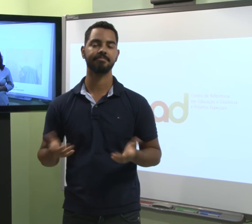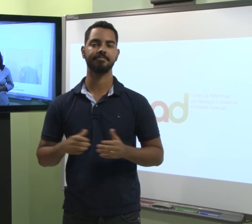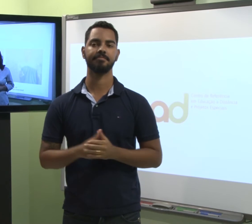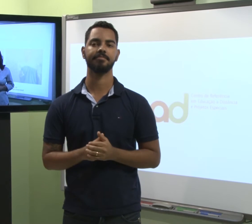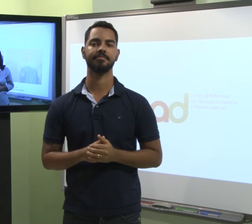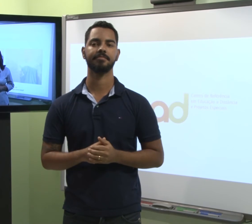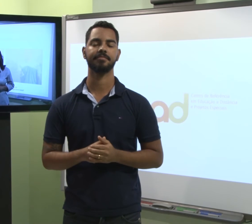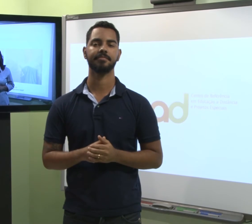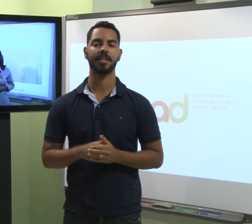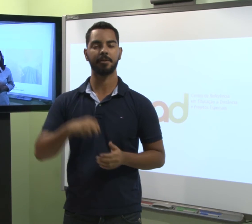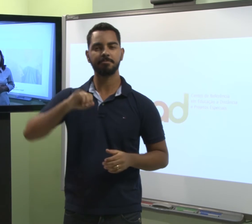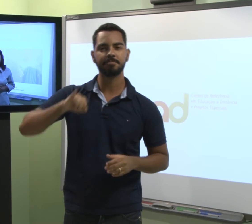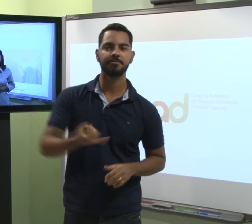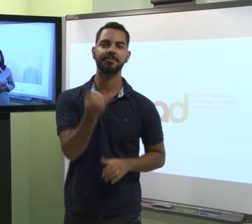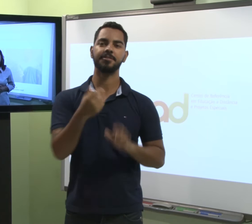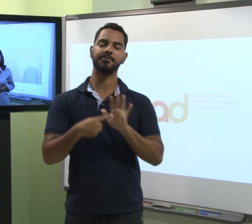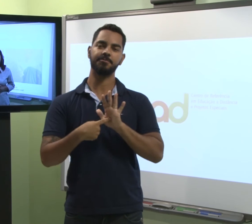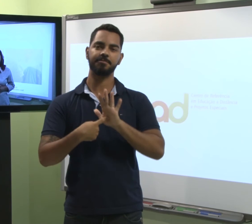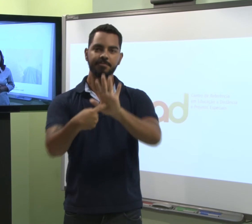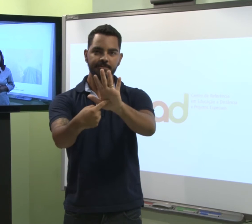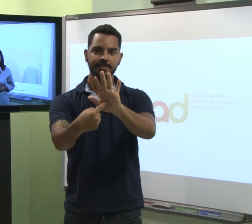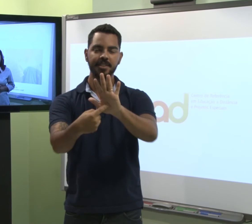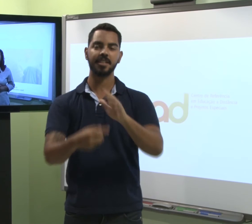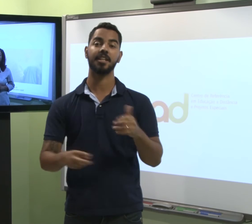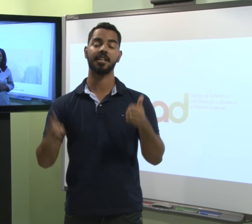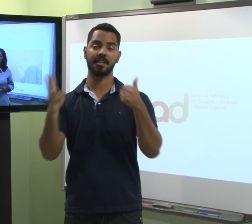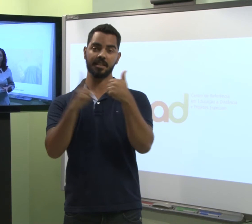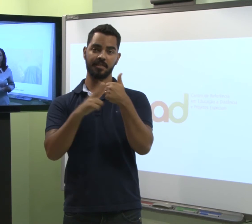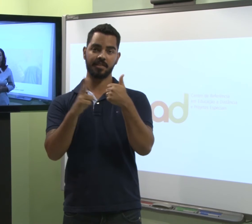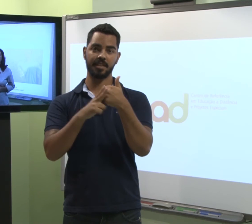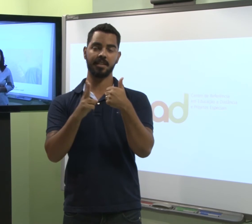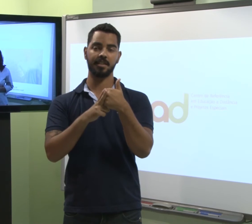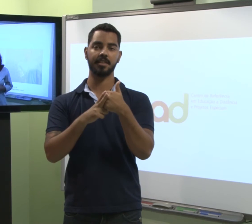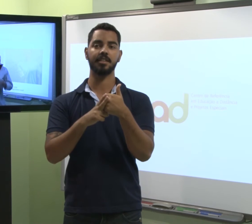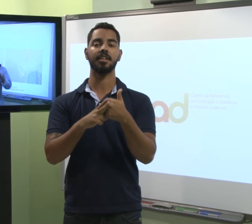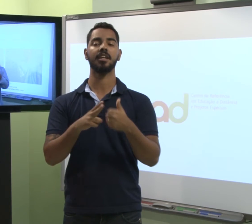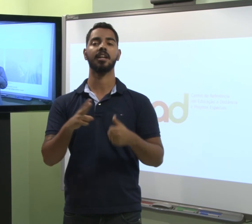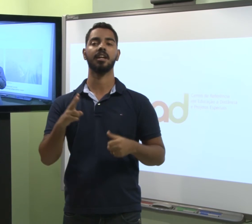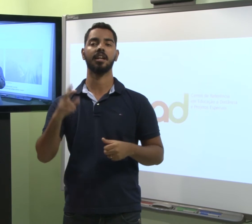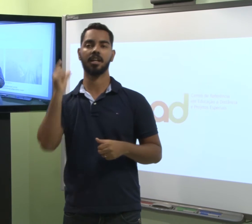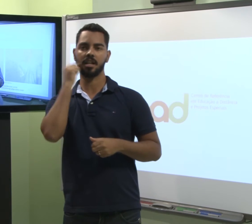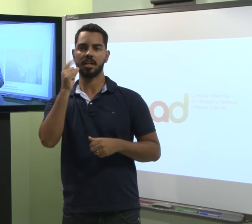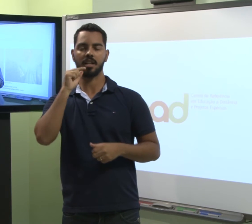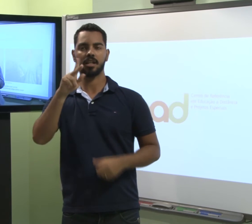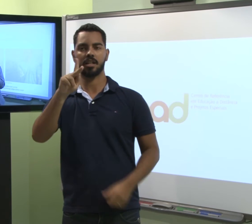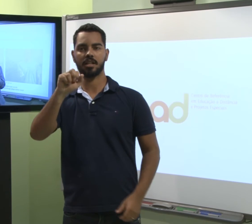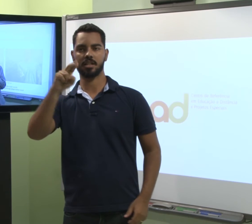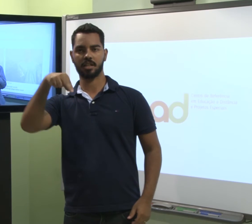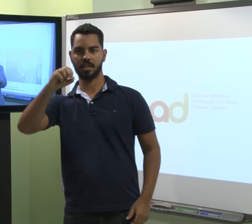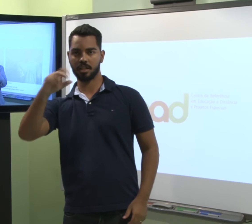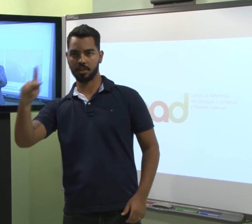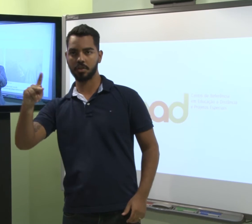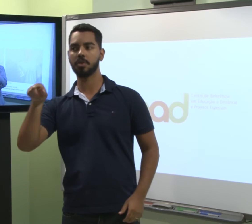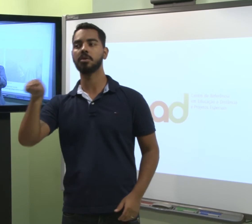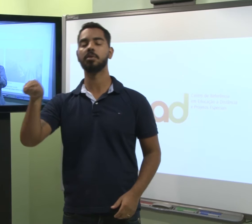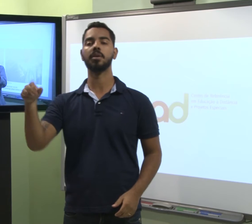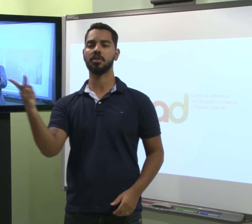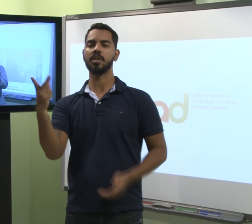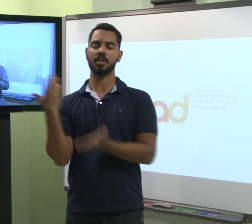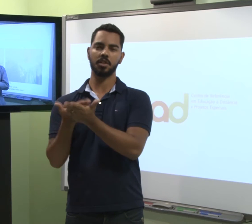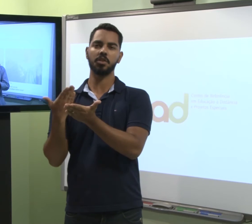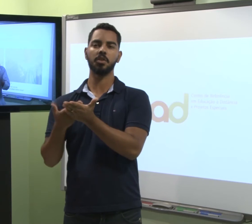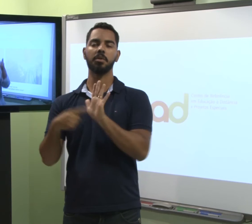aqui que esse tipo de verbo é chamado também, por Quadros e Carnop, de verbos de concordância, que já foram